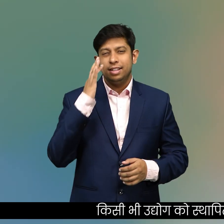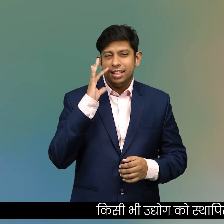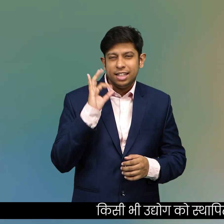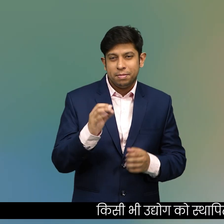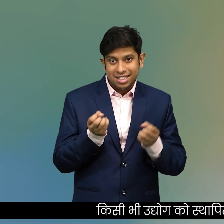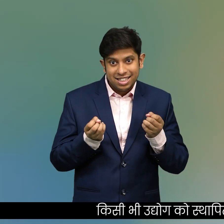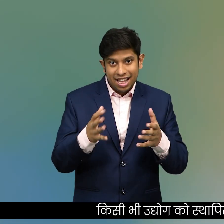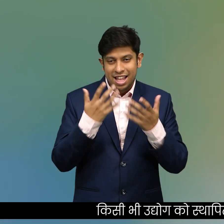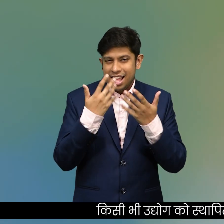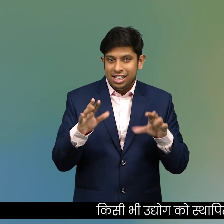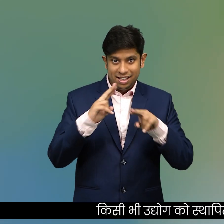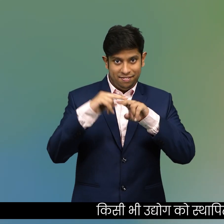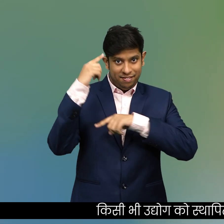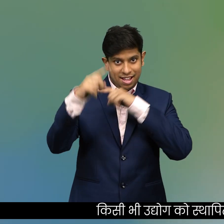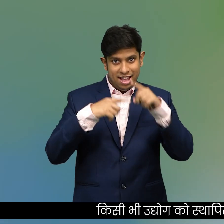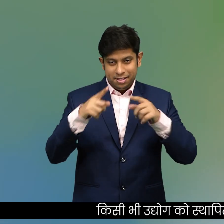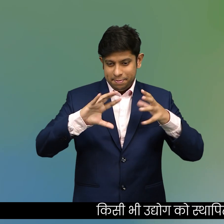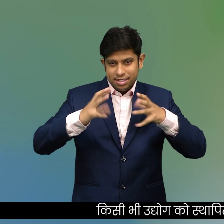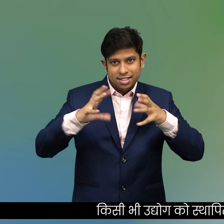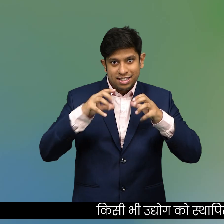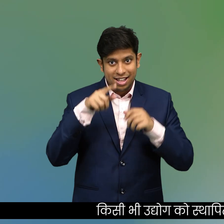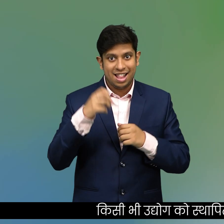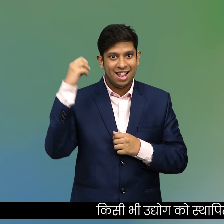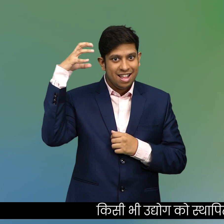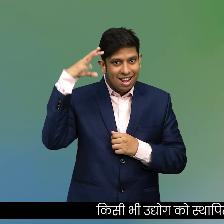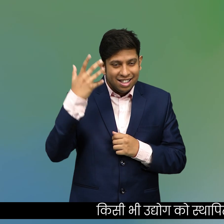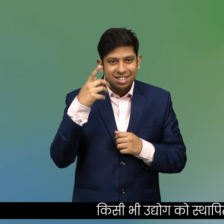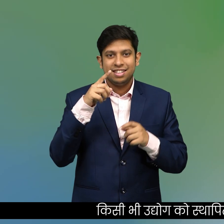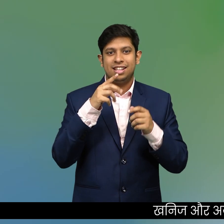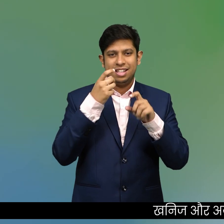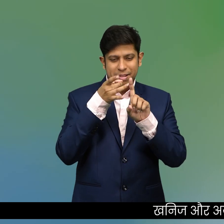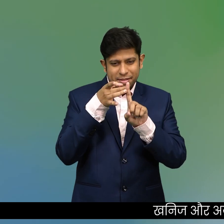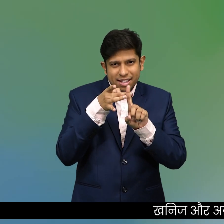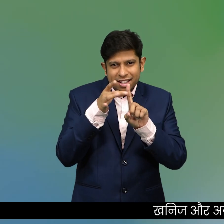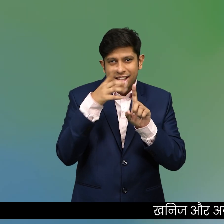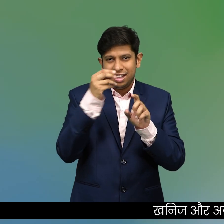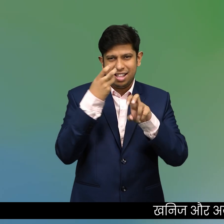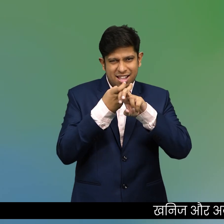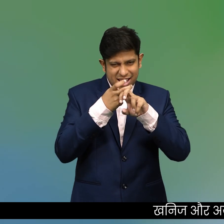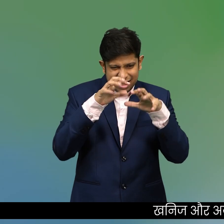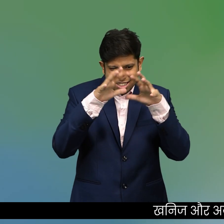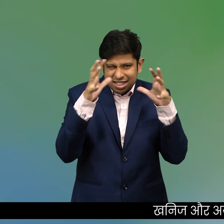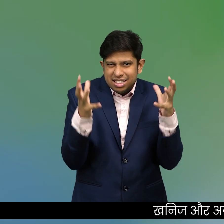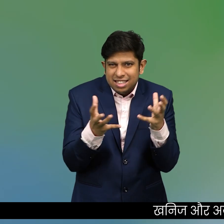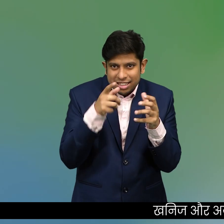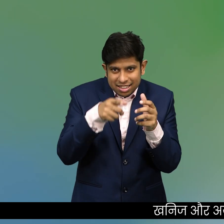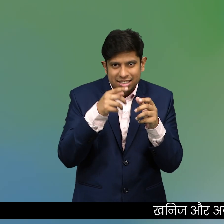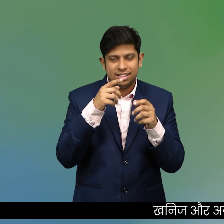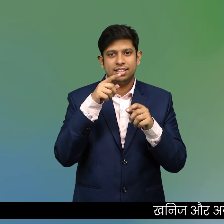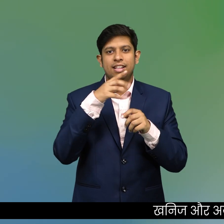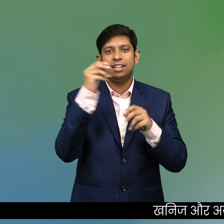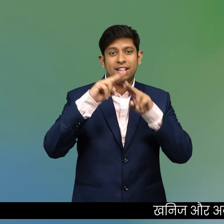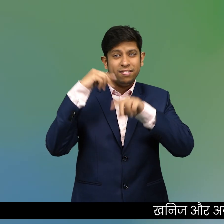किसी भी उद्योग को स्थापित करने के लिए मशीनें, बिजली, खनिज और अयस्क